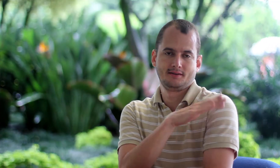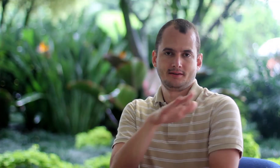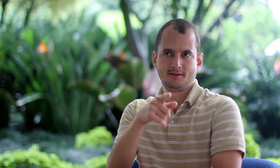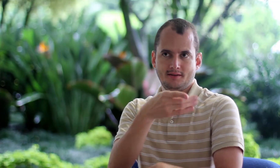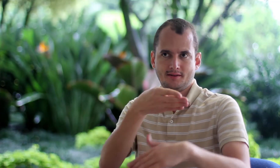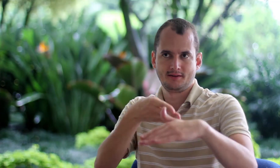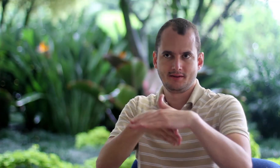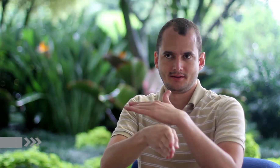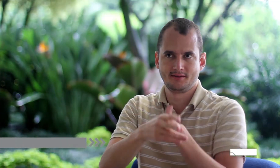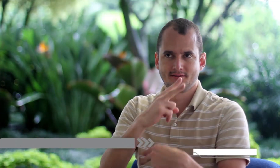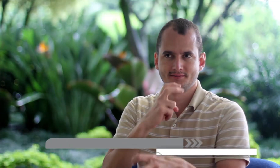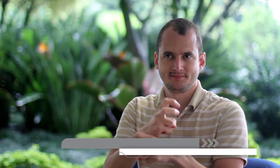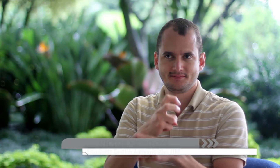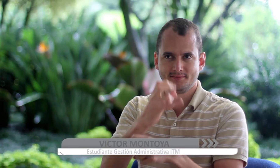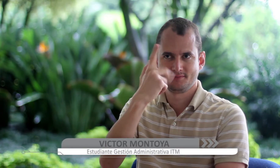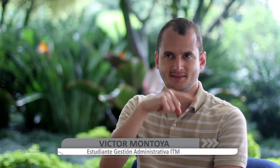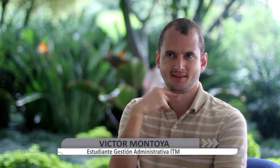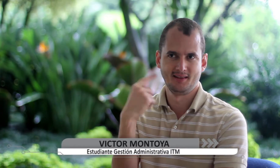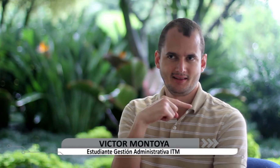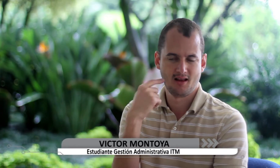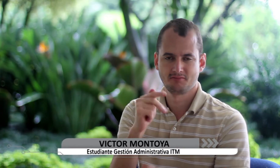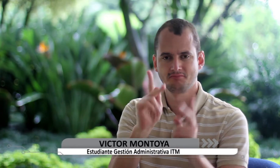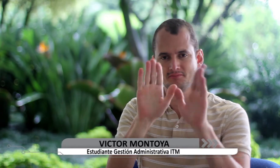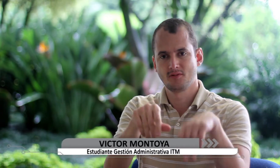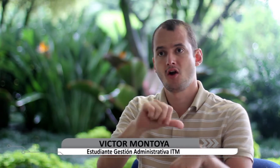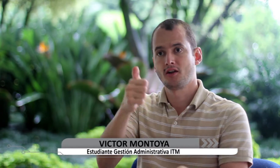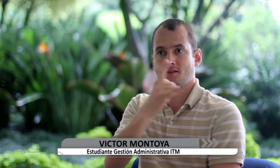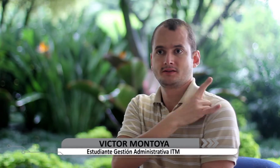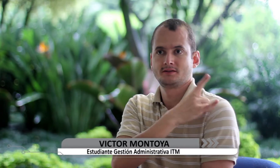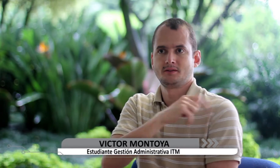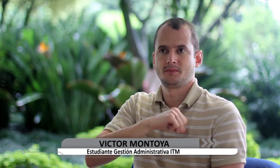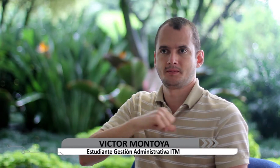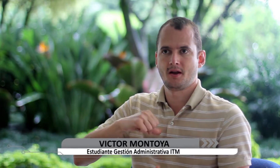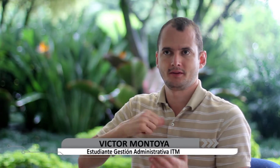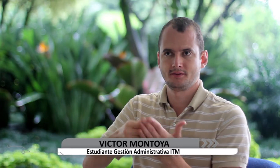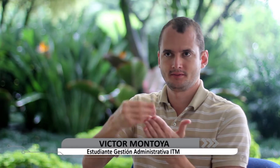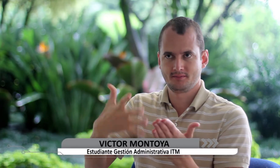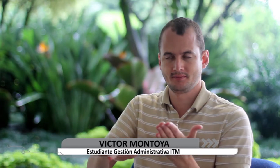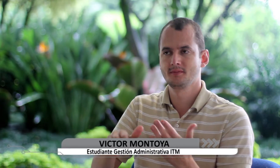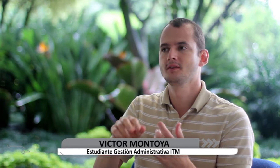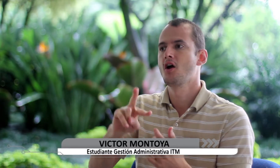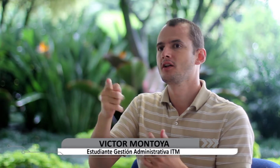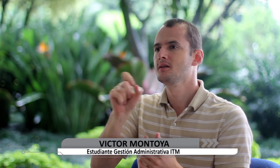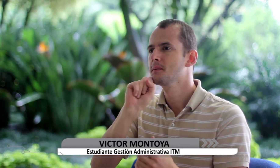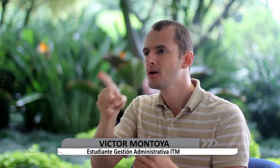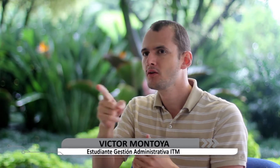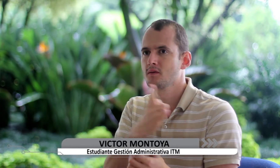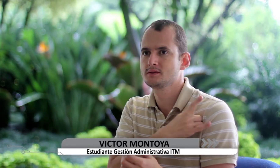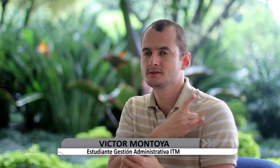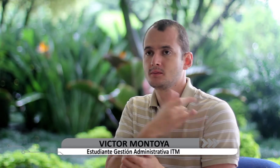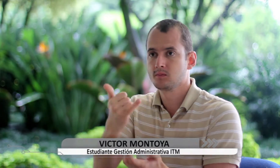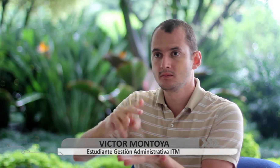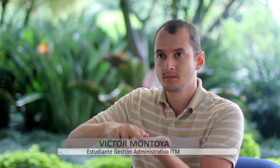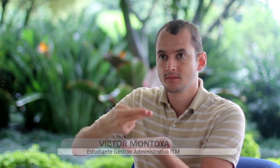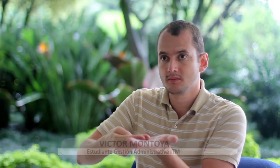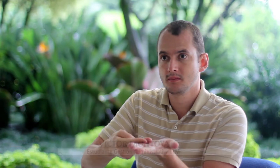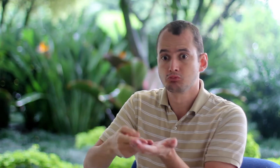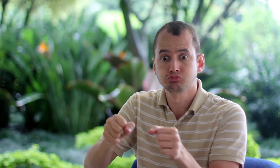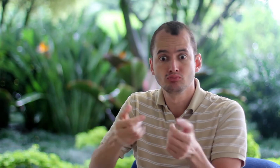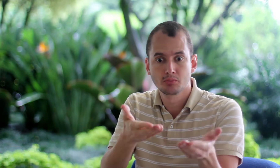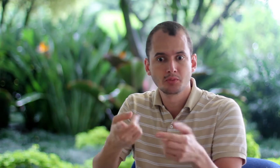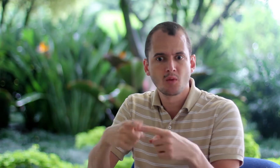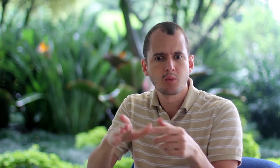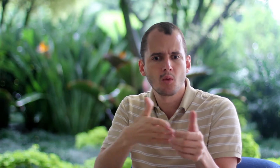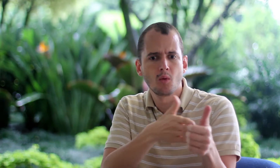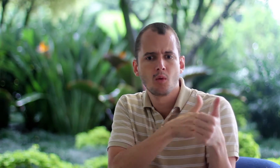Antes yo me había presentado a la Universidad de Antioquia y perdí varias veces el examen. Después busqué una persona en una universidad